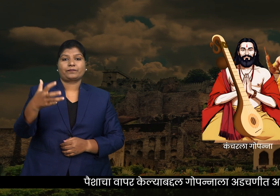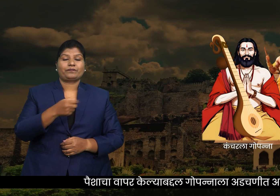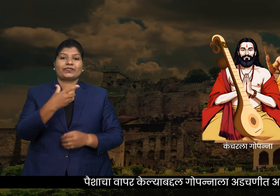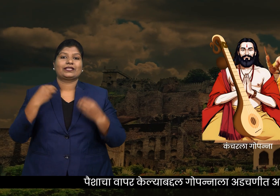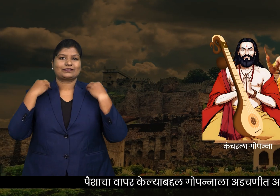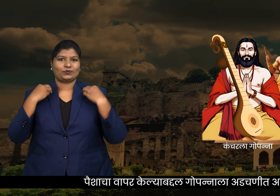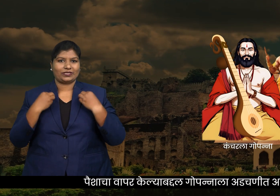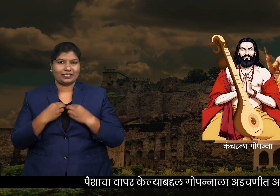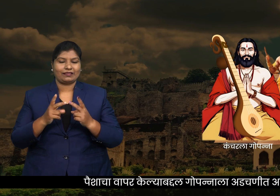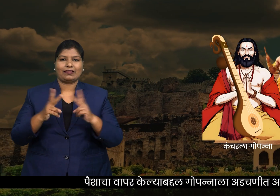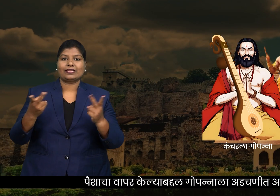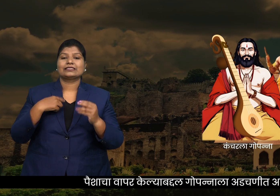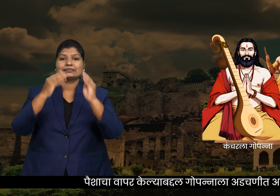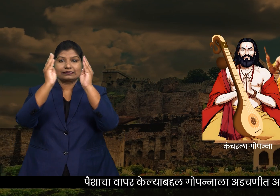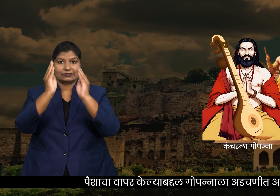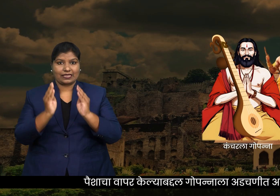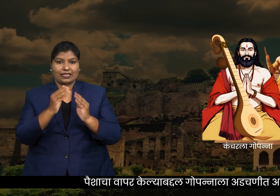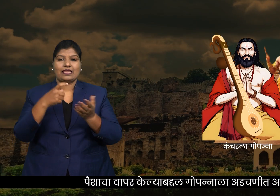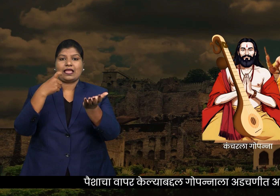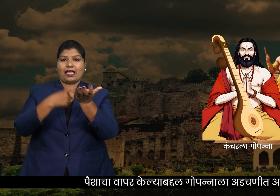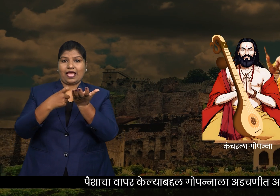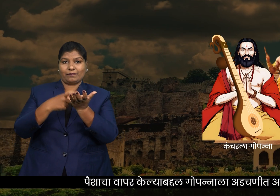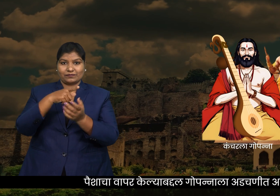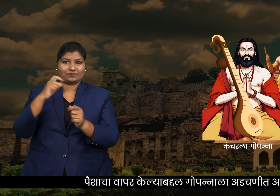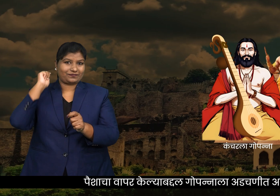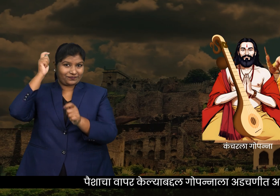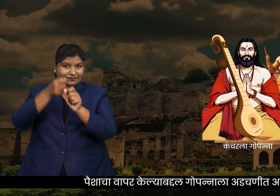केल्याबद्दल गोपन्नाला अडचणीत आणले.